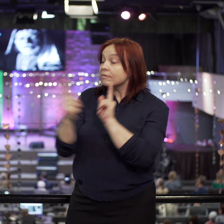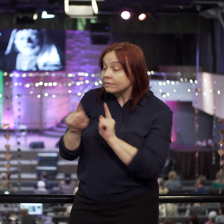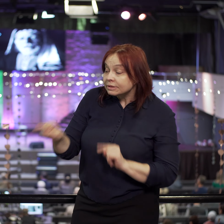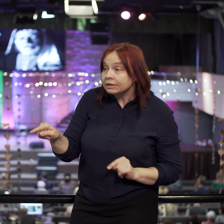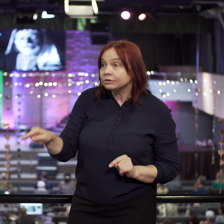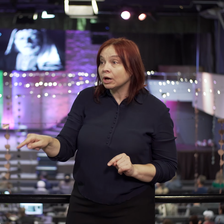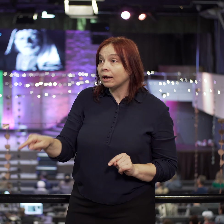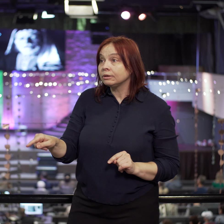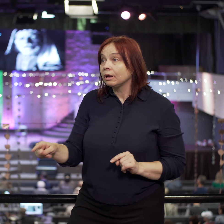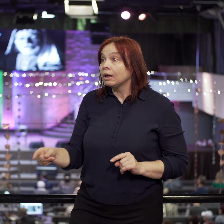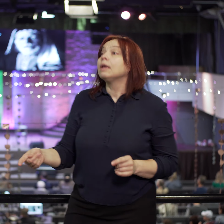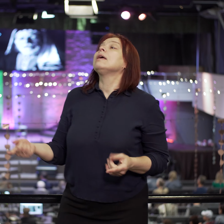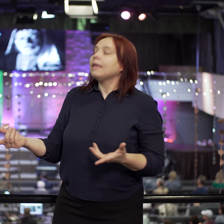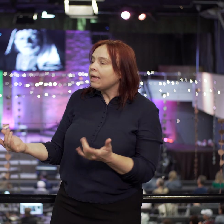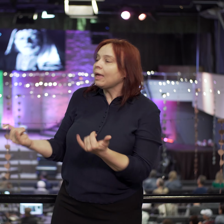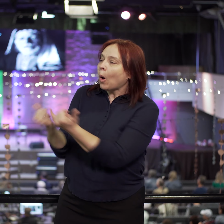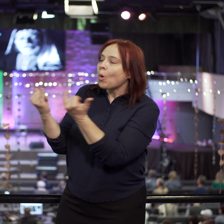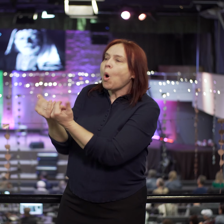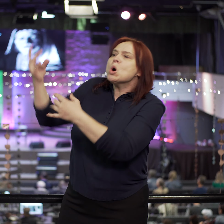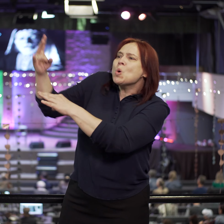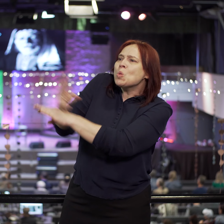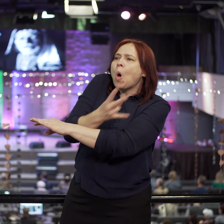встречает, принимает ночного гостя.